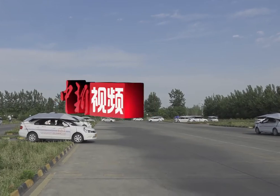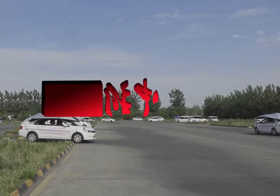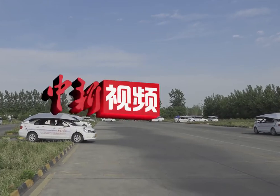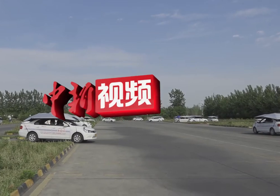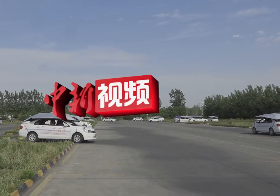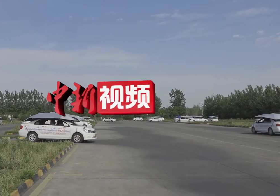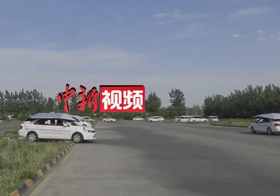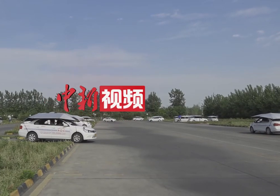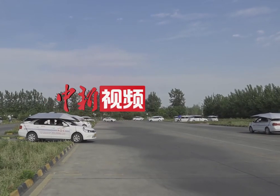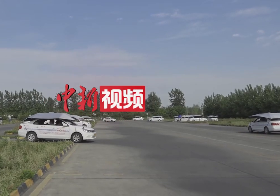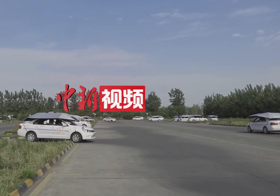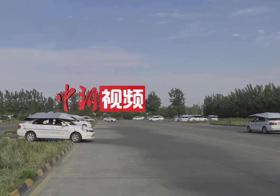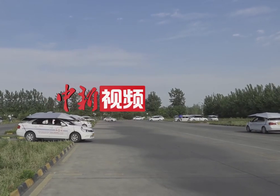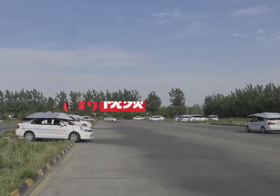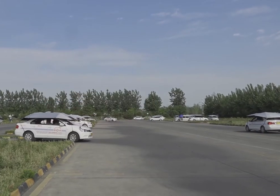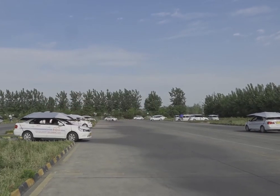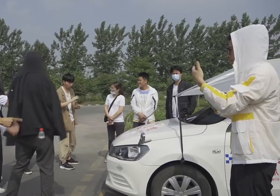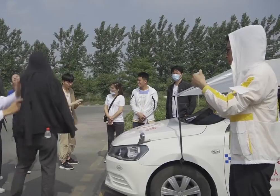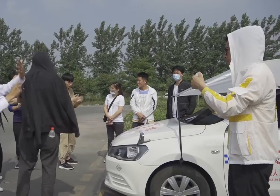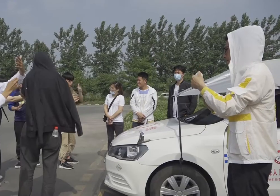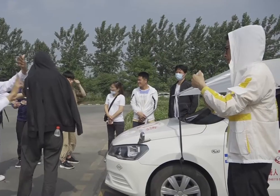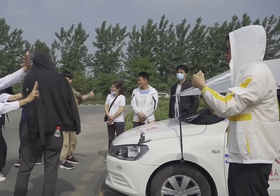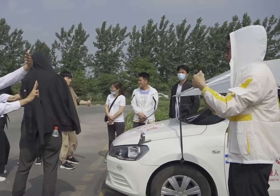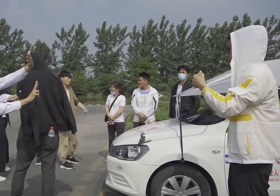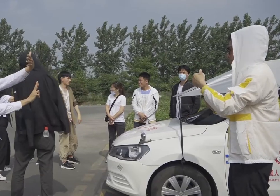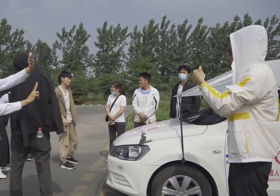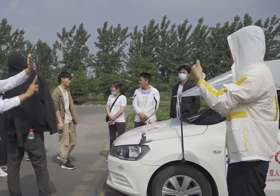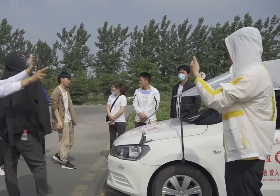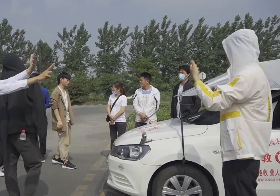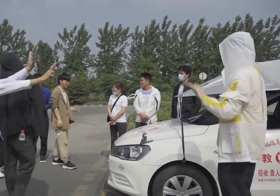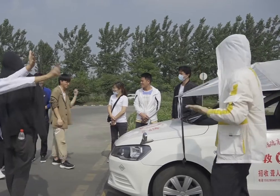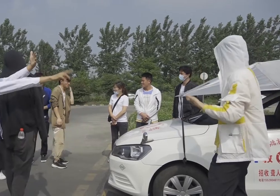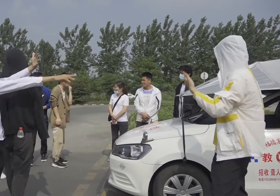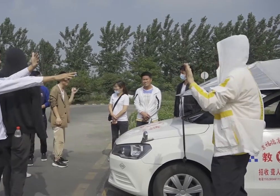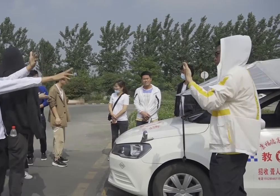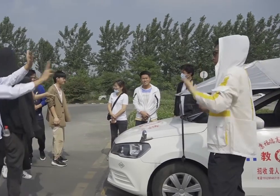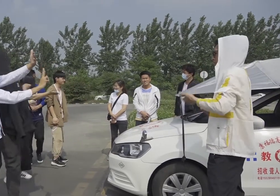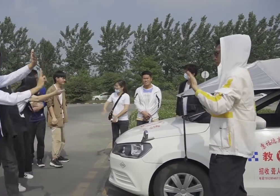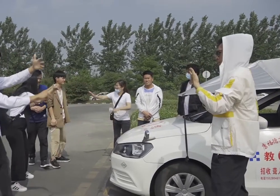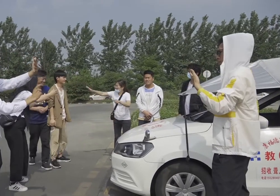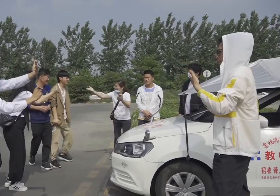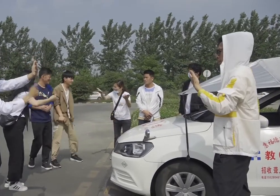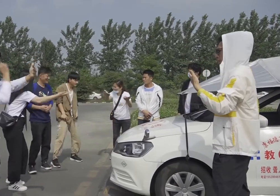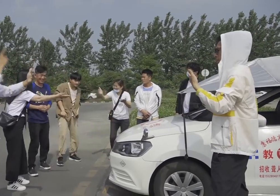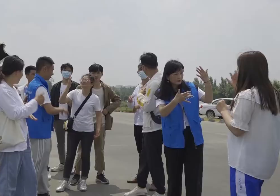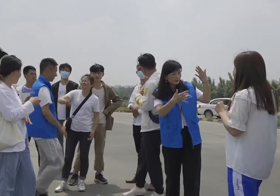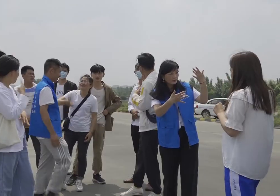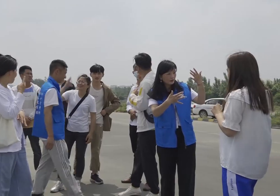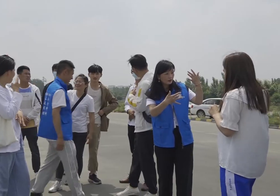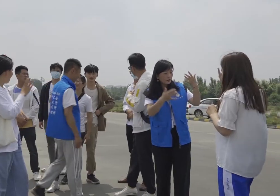5月11号，四川成都一驾校的训练场上热浪滚滚，一群听障学员正用手语交流学车中出现的问题。